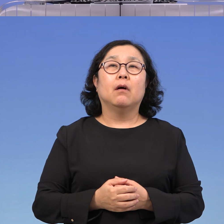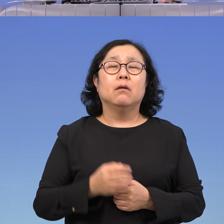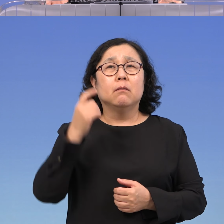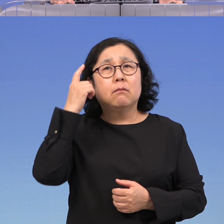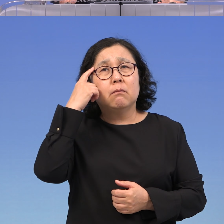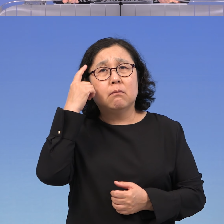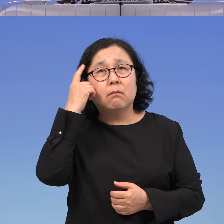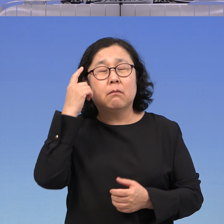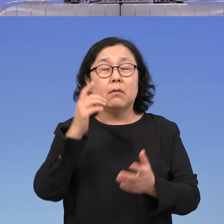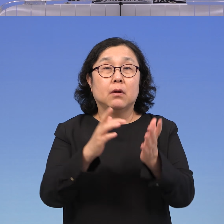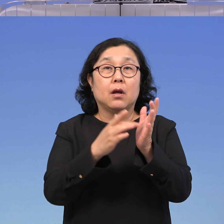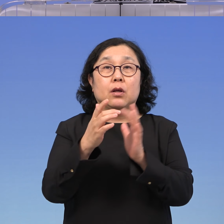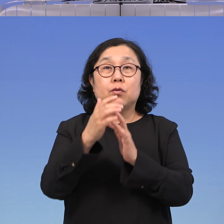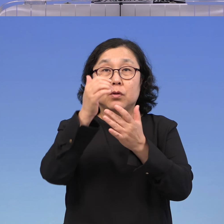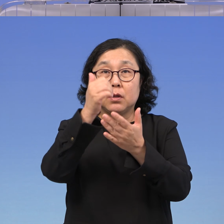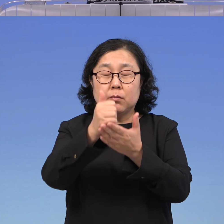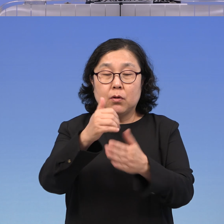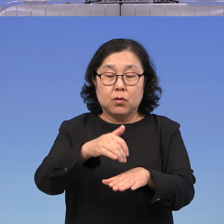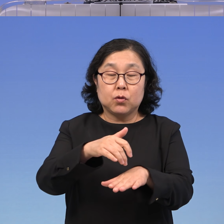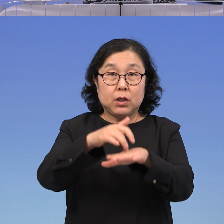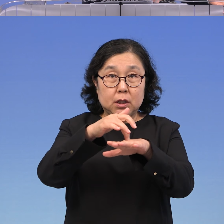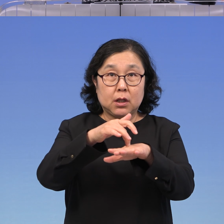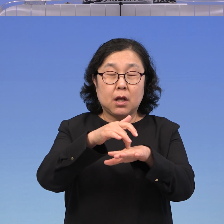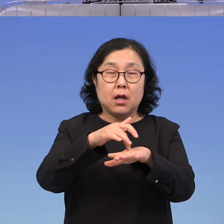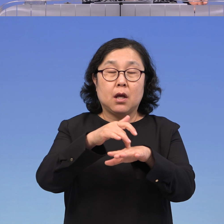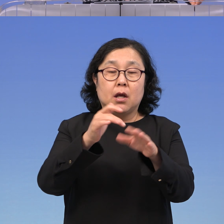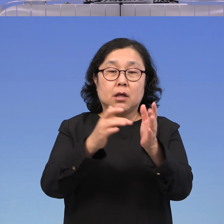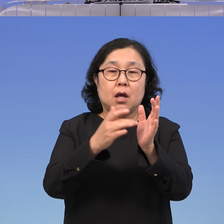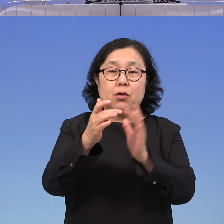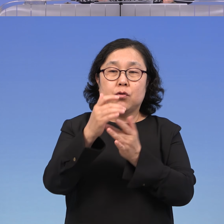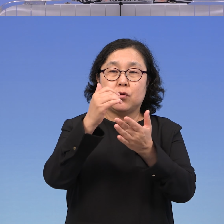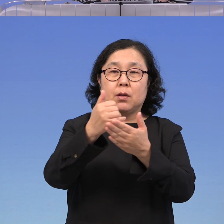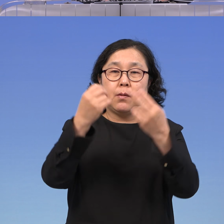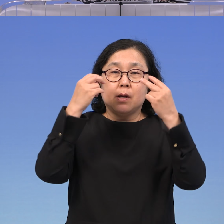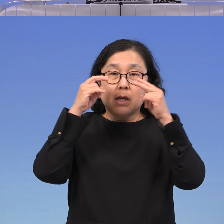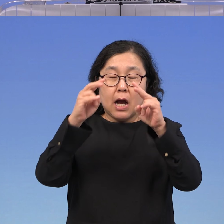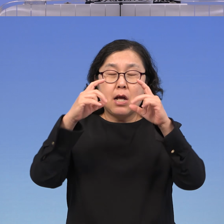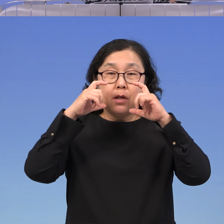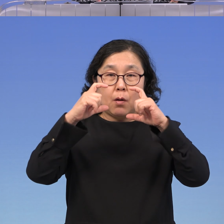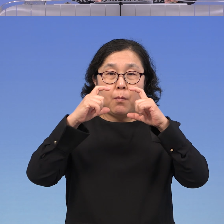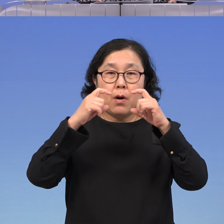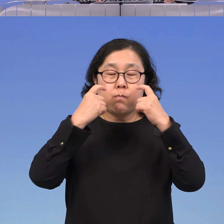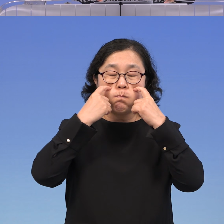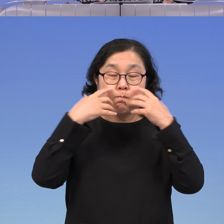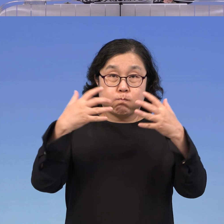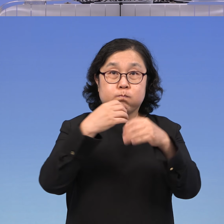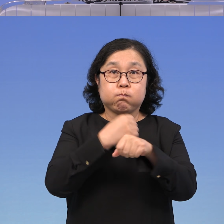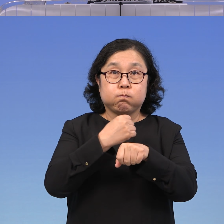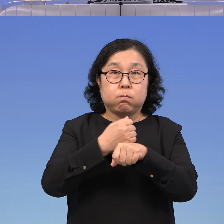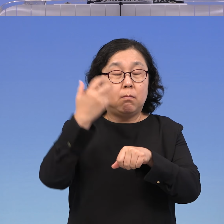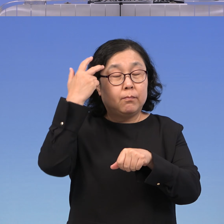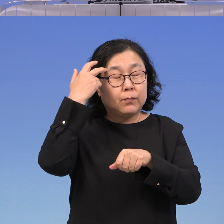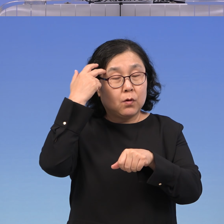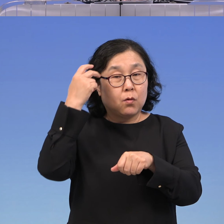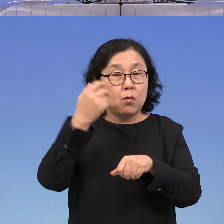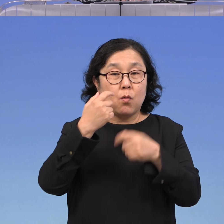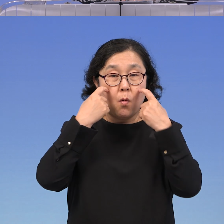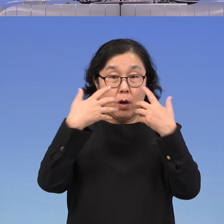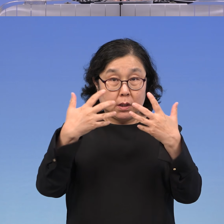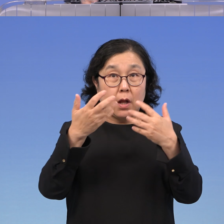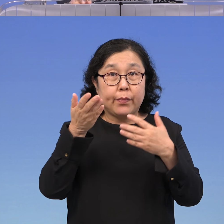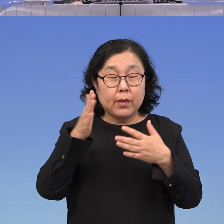하니 왜 예수님은 지금 그 귀신의 그 예수는 양은 신앙고백과 선포가 정확하고 그게 70 쪽으로 틀린 게